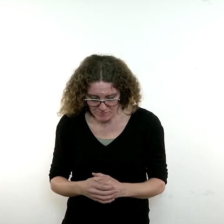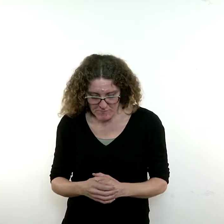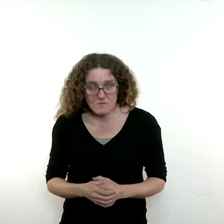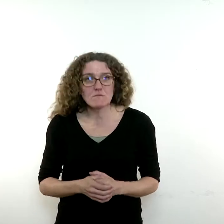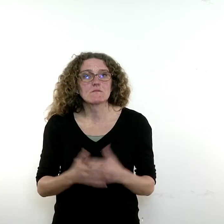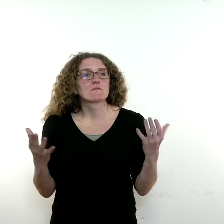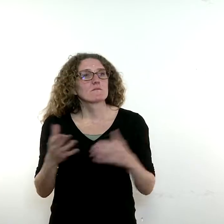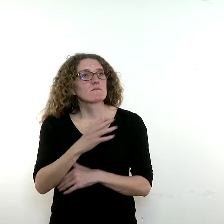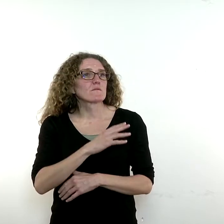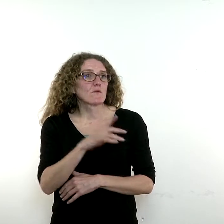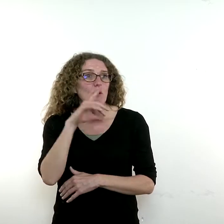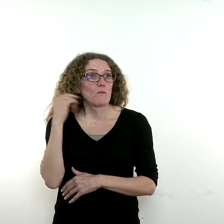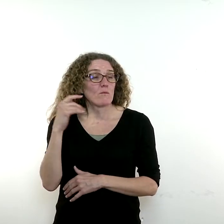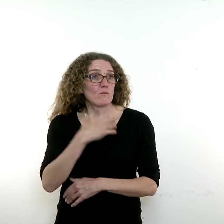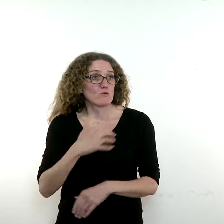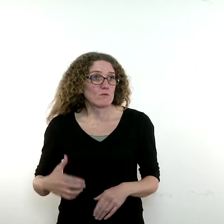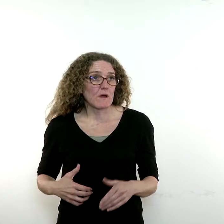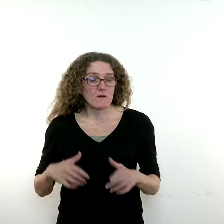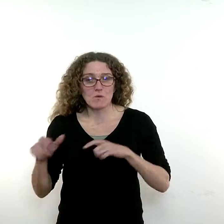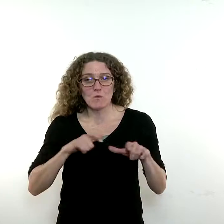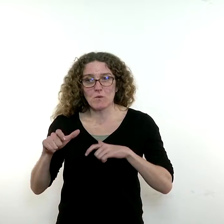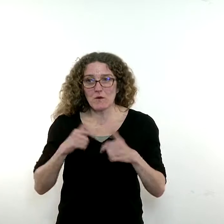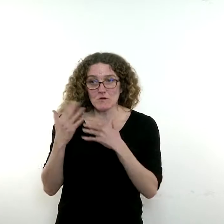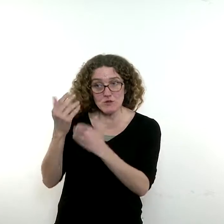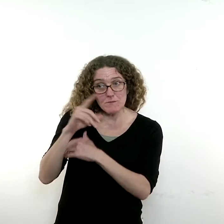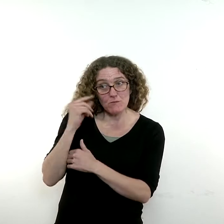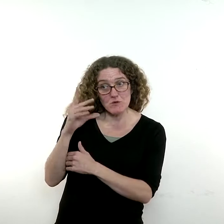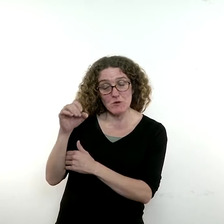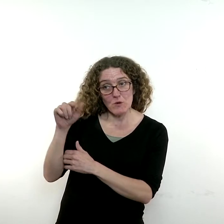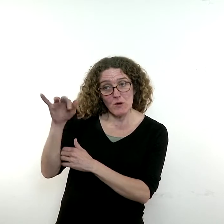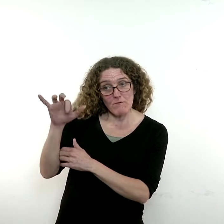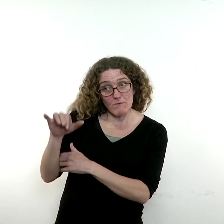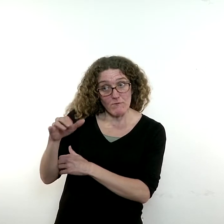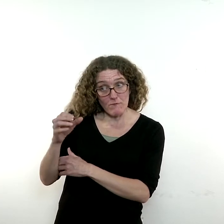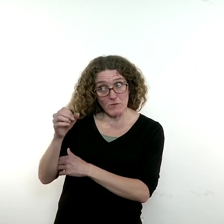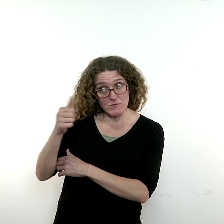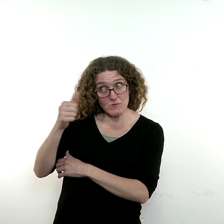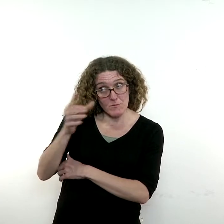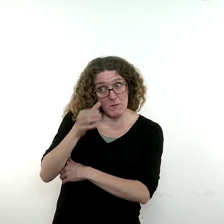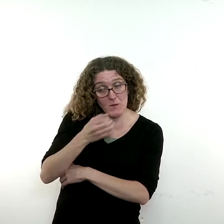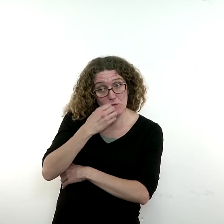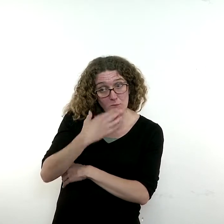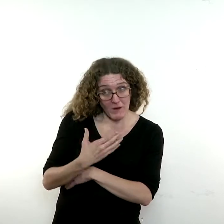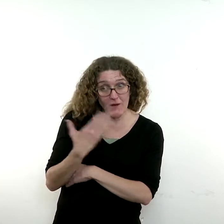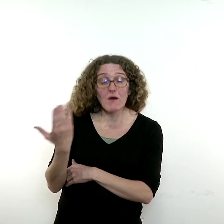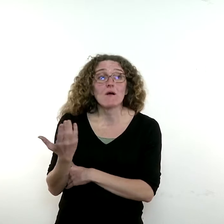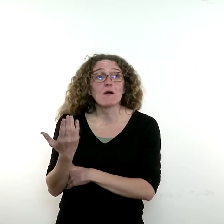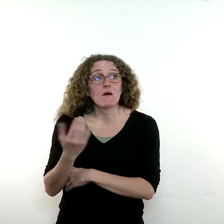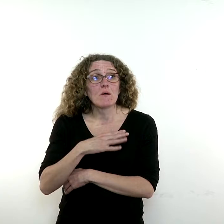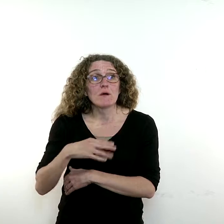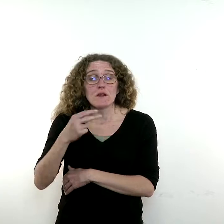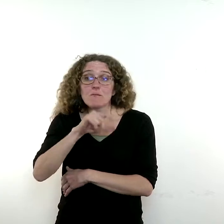Monsieur le maire et chers collègues, j'espère que Monsieur Delafosse a bien écouté Madame Navarre, car lors d'un congrès international